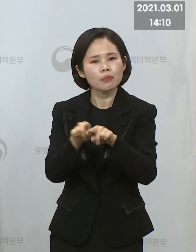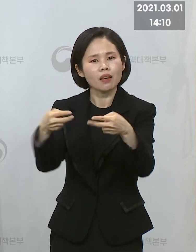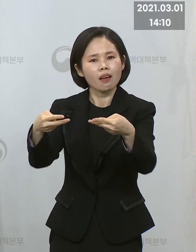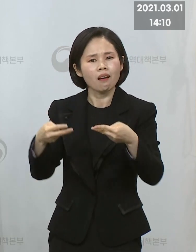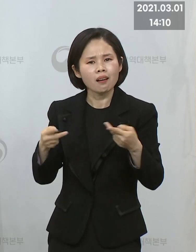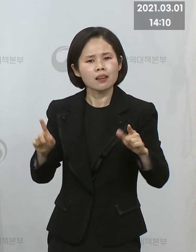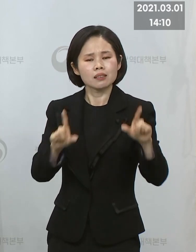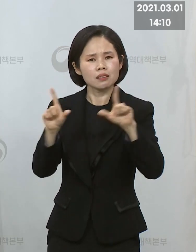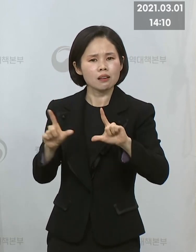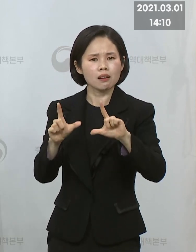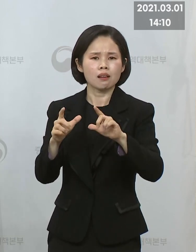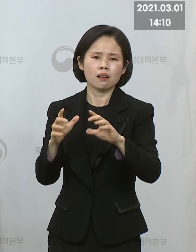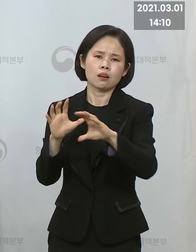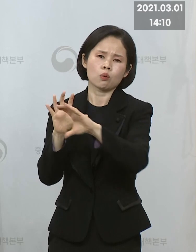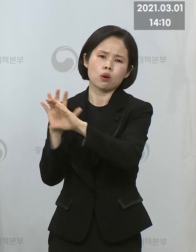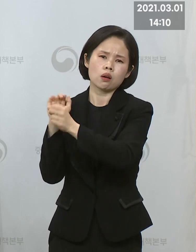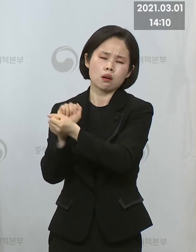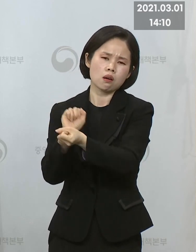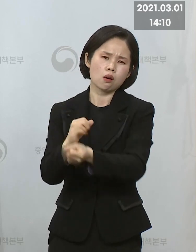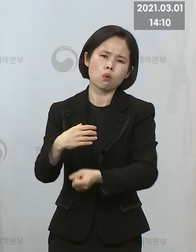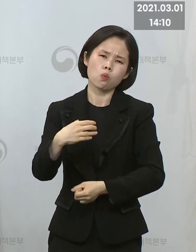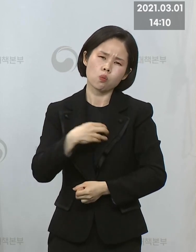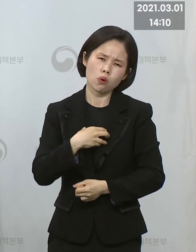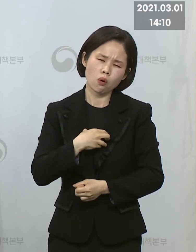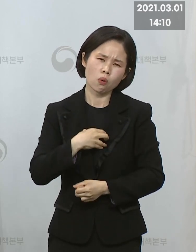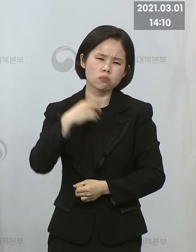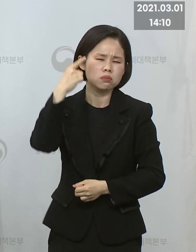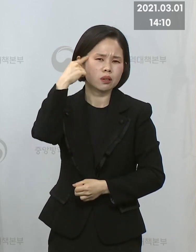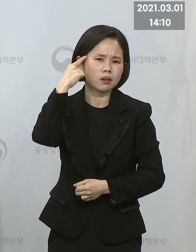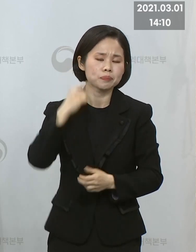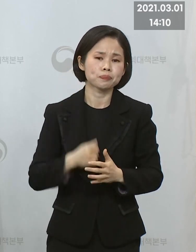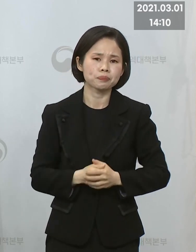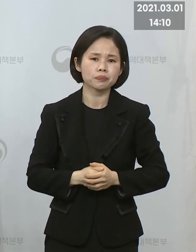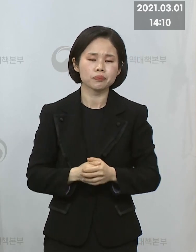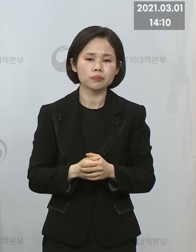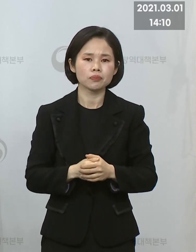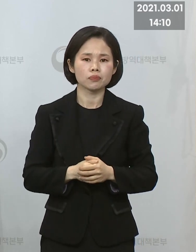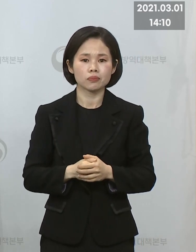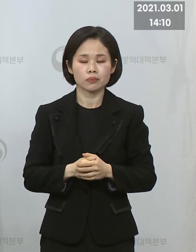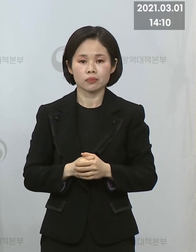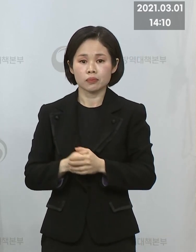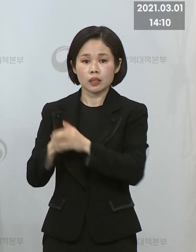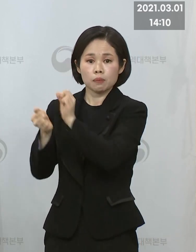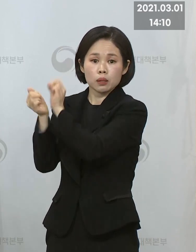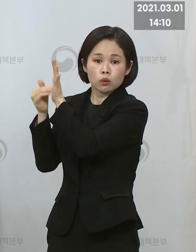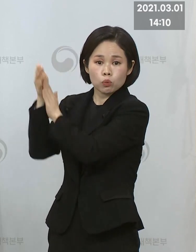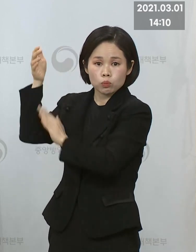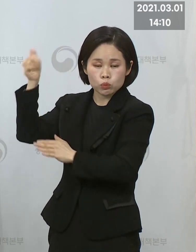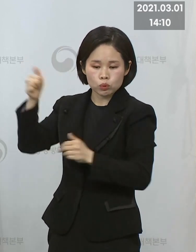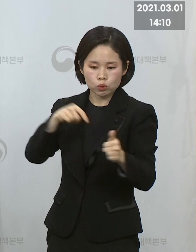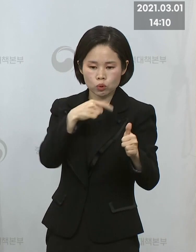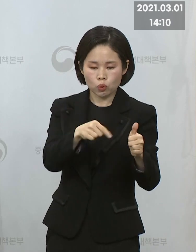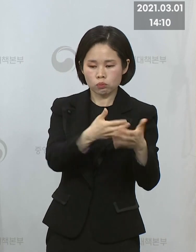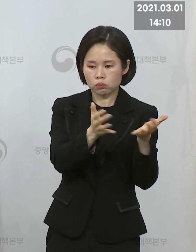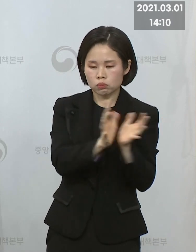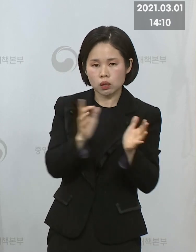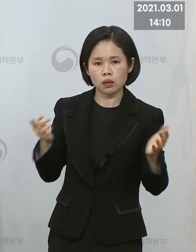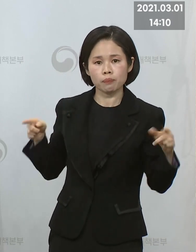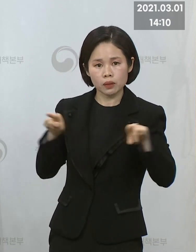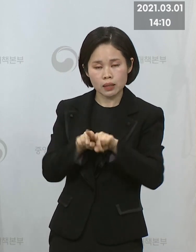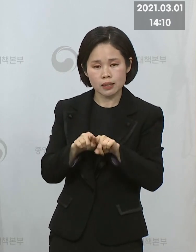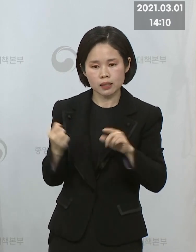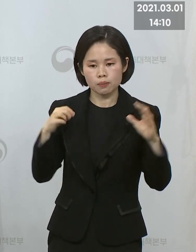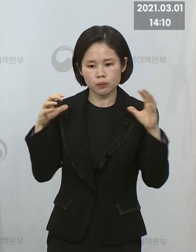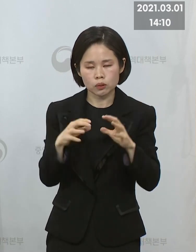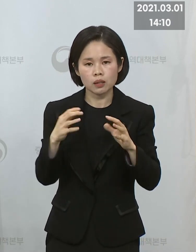위험이 높아질 것으로 예상하고 있습니다. 방역당국은 교육당국과 함께 학교 내의